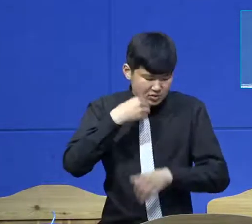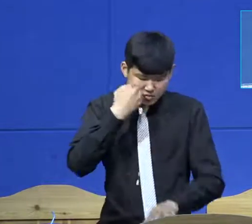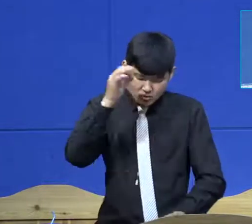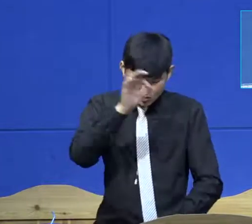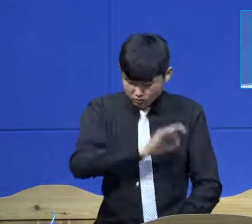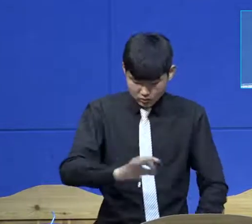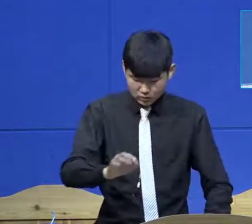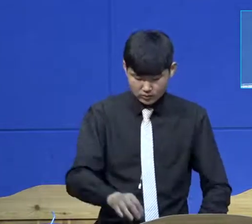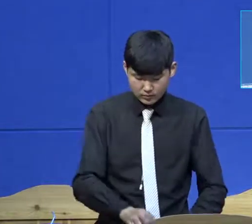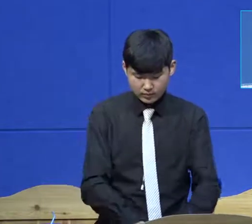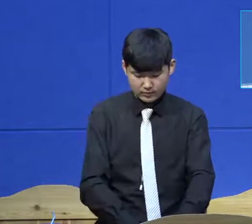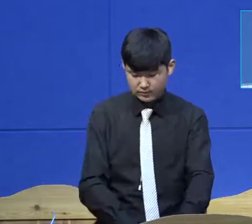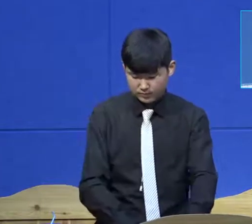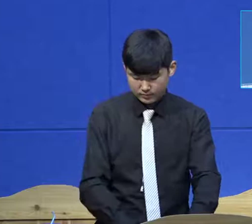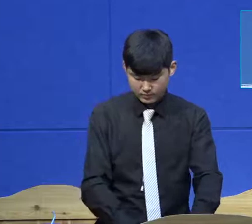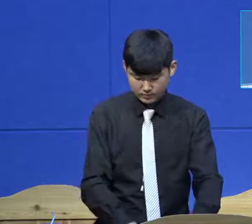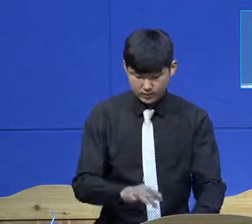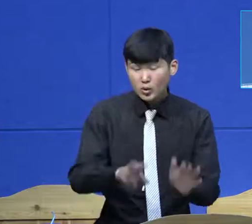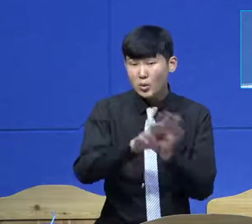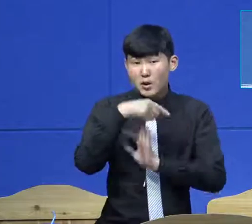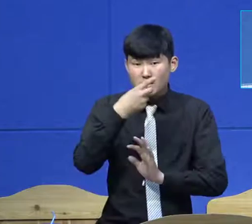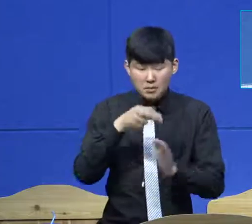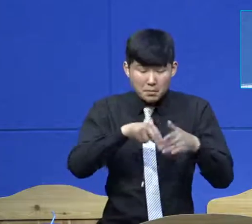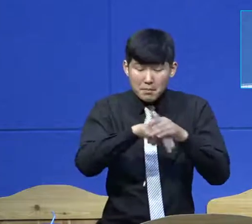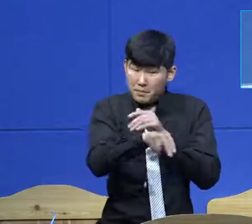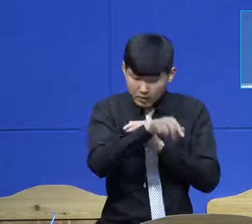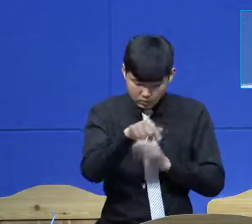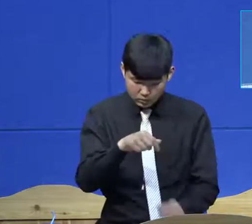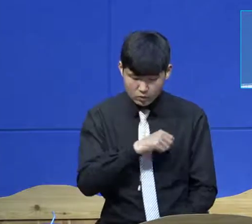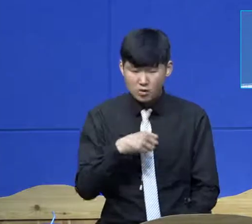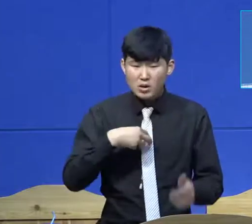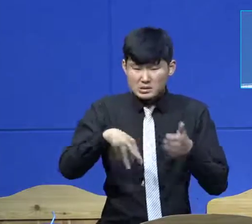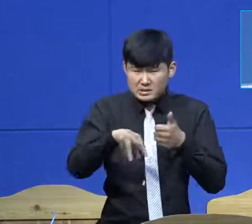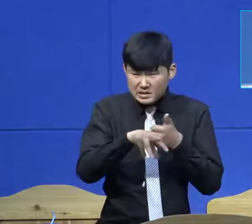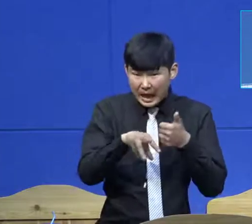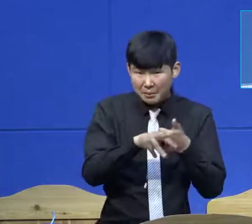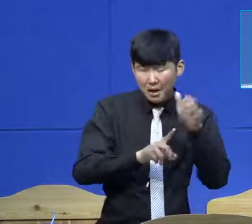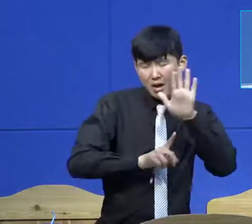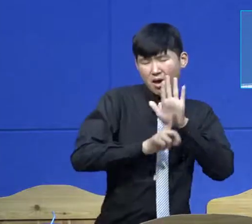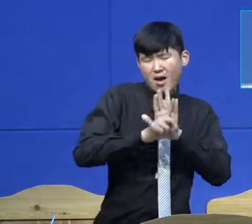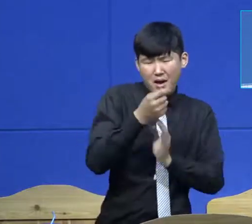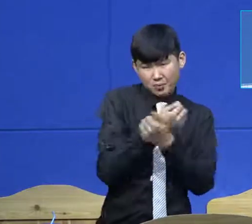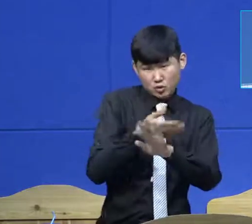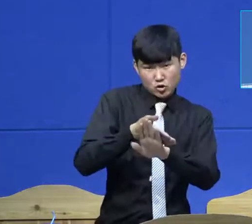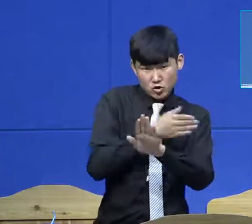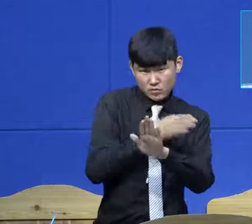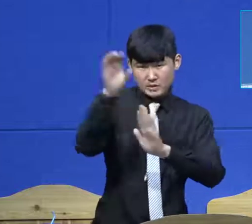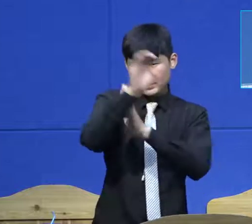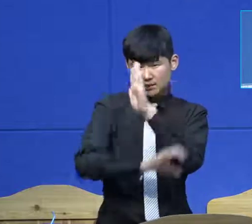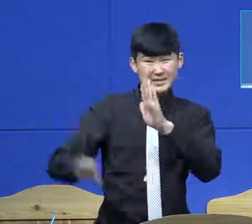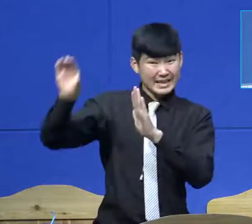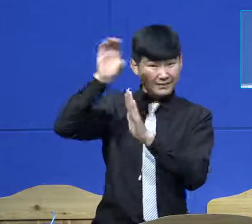За энэ үгийг хэлсэн Илч Паул бол өөрөө сайн мэдээг эсэргүүцдэг байсан хүн. Стефаныг